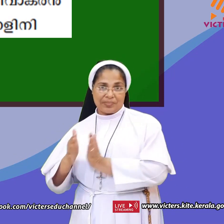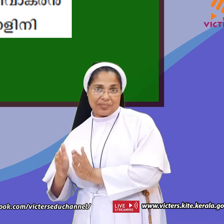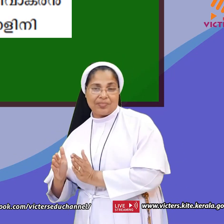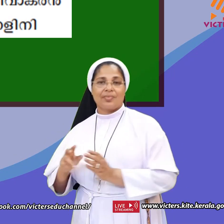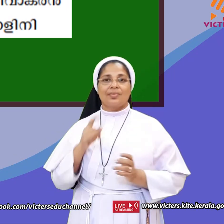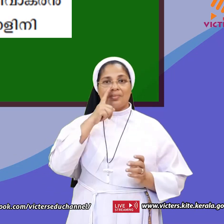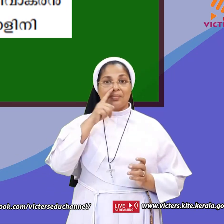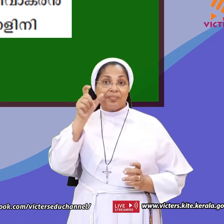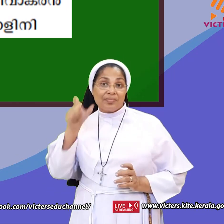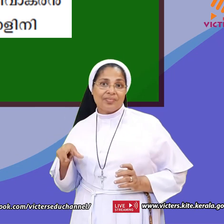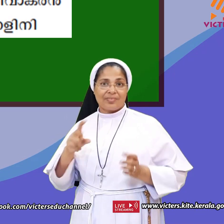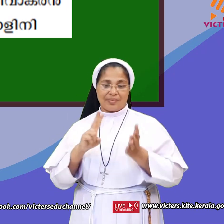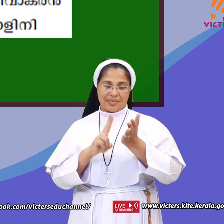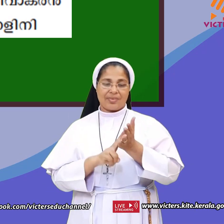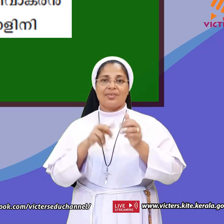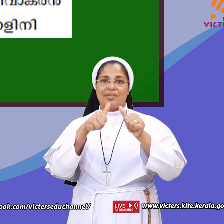നളിനിയുടെയും